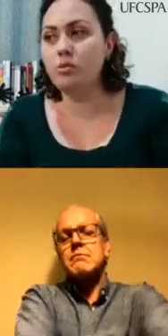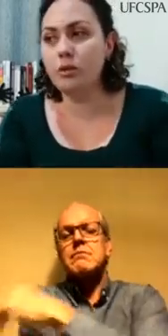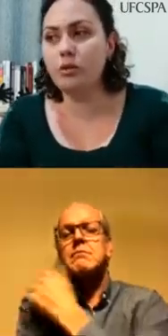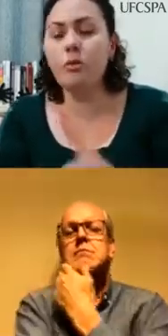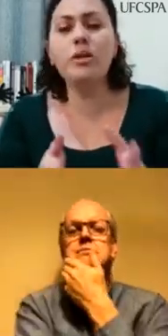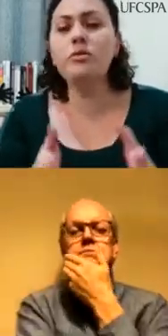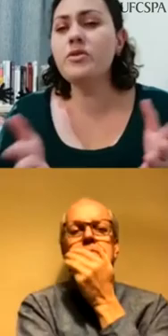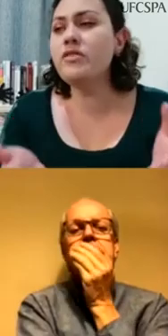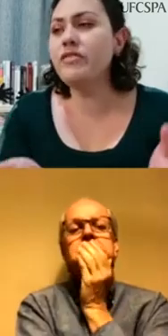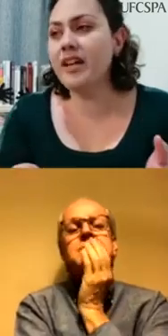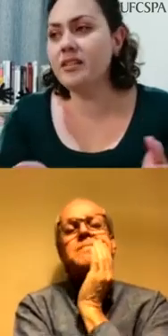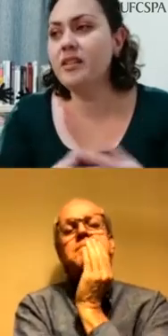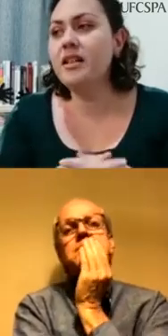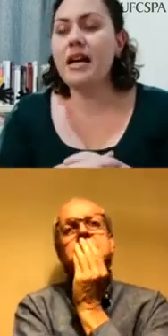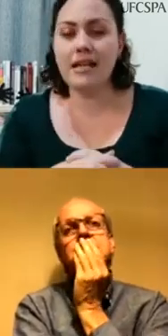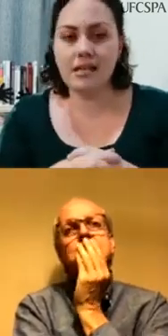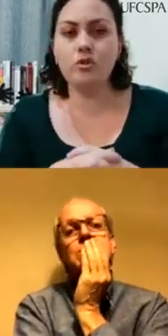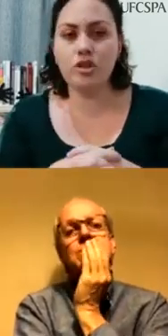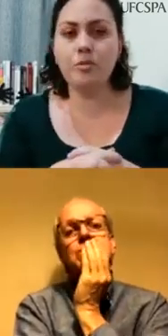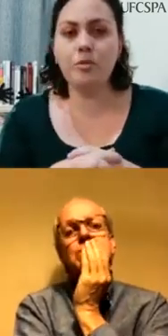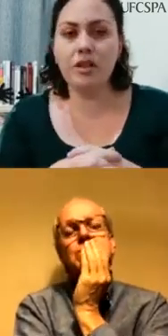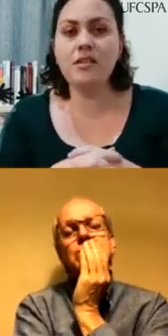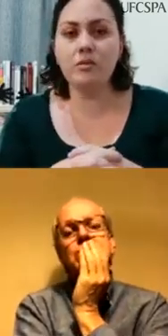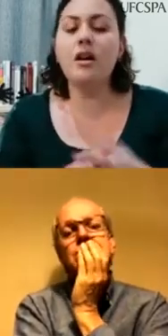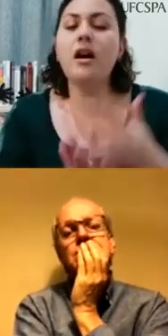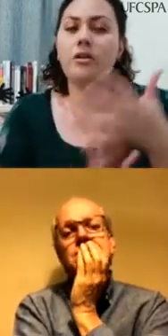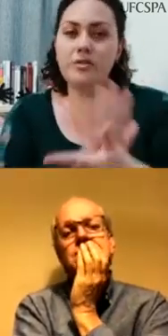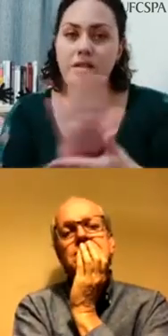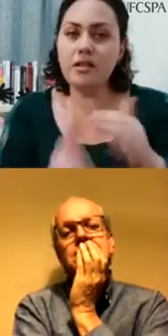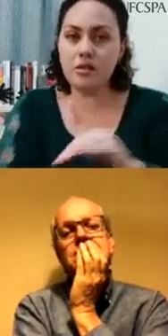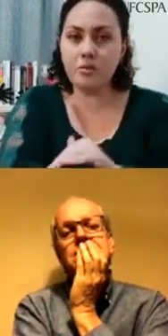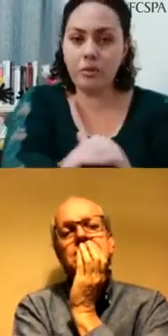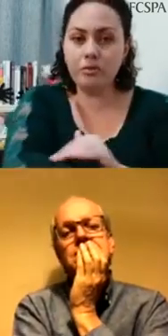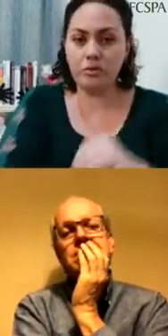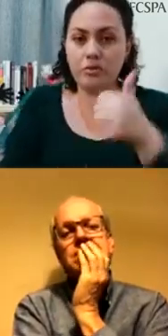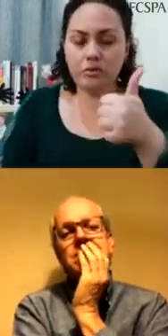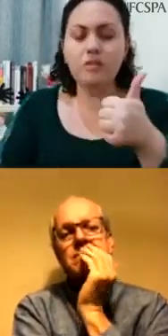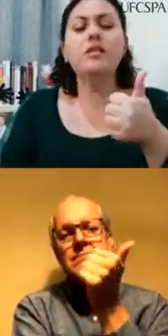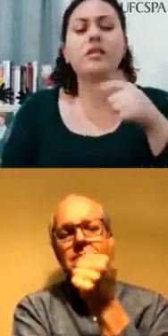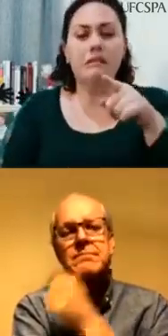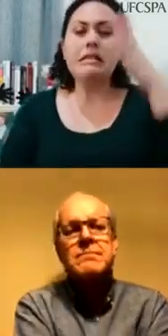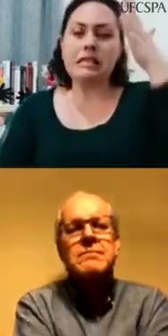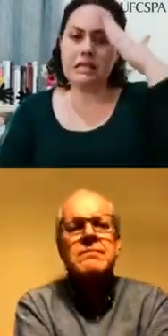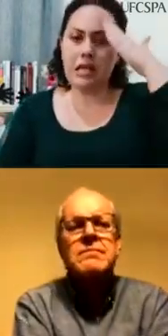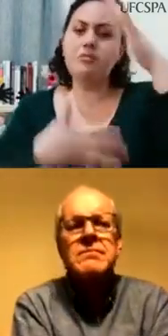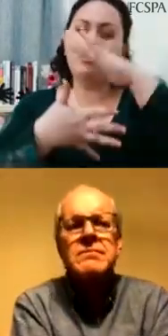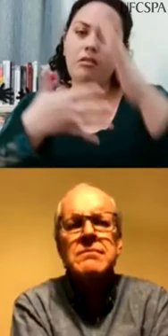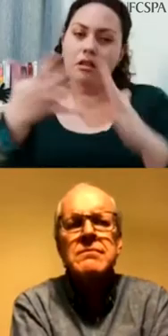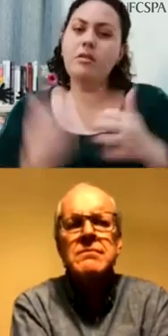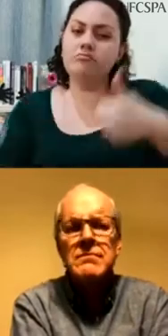esse público. O quanto isso afeta a saúde da população? Agora eu sinalizo para o Augusto.